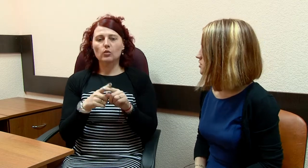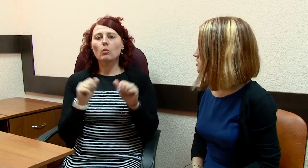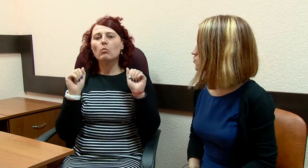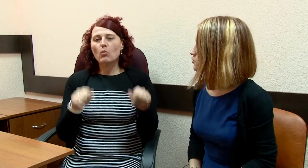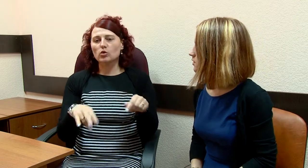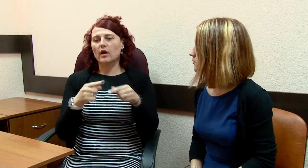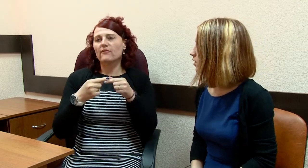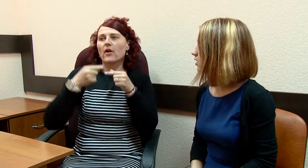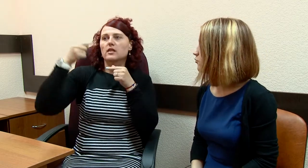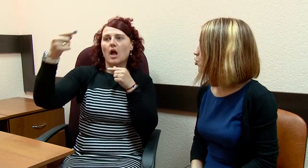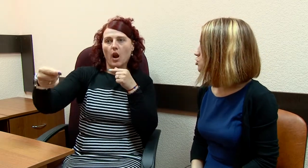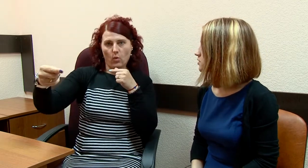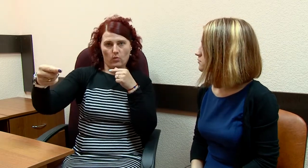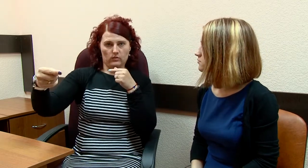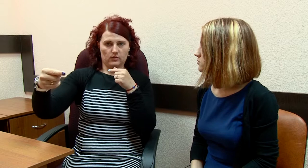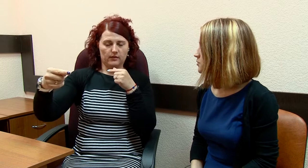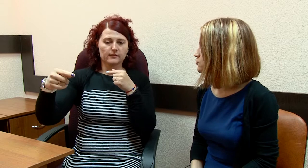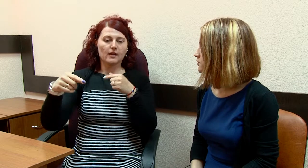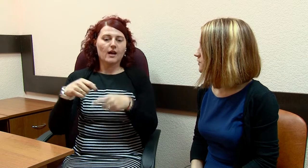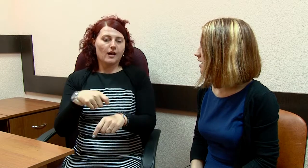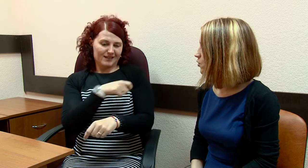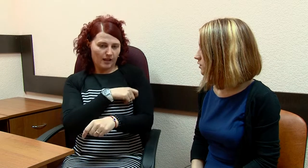Диспетчерская служба может обслуживать в отдаленных,